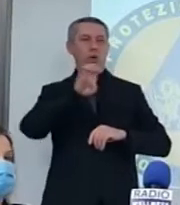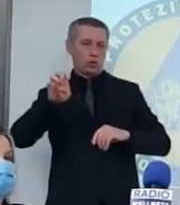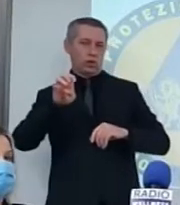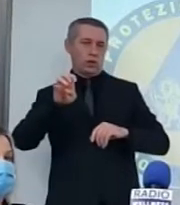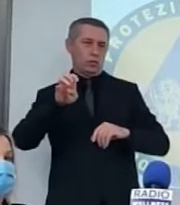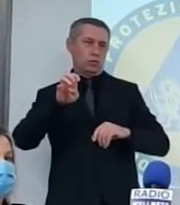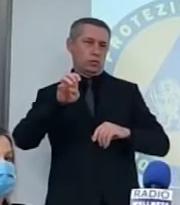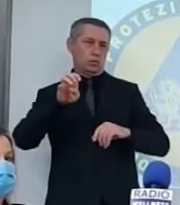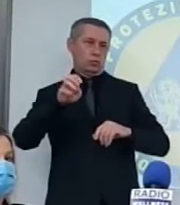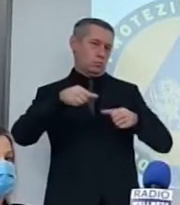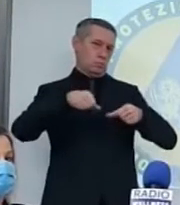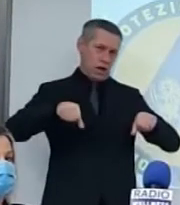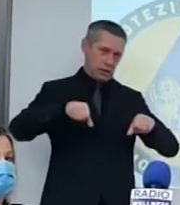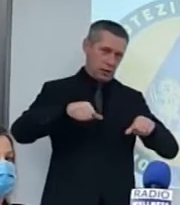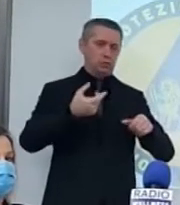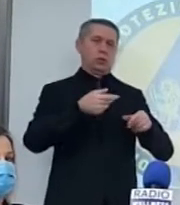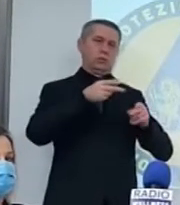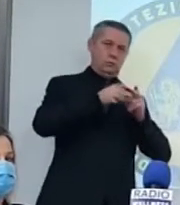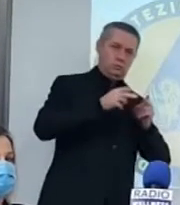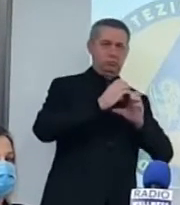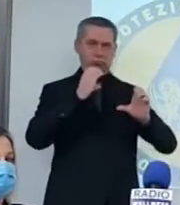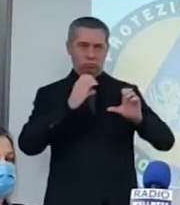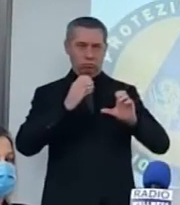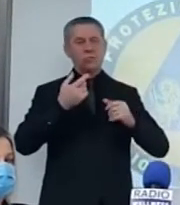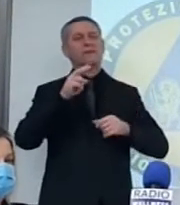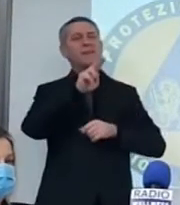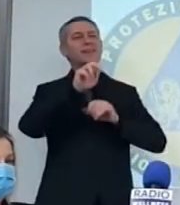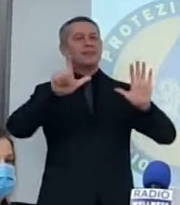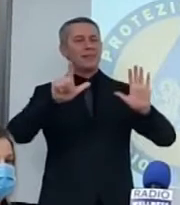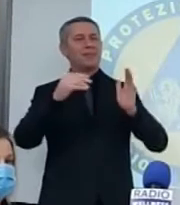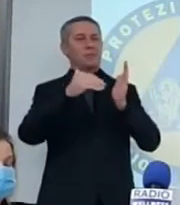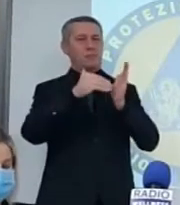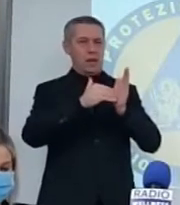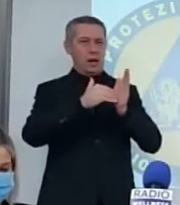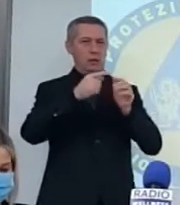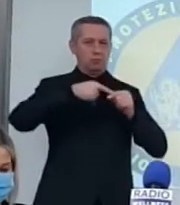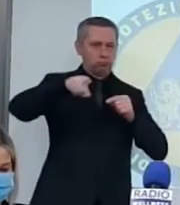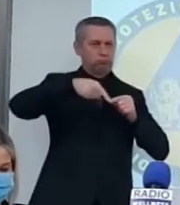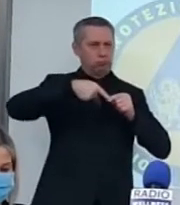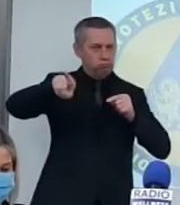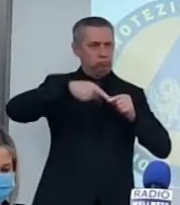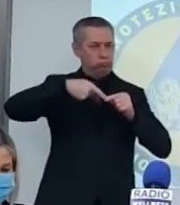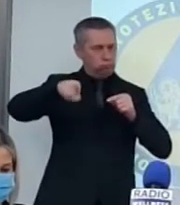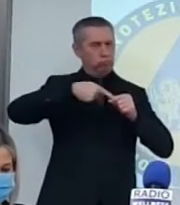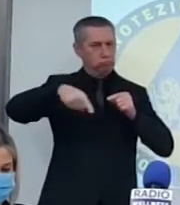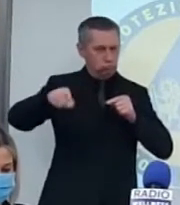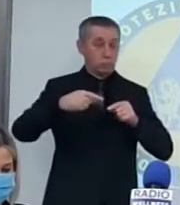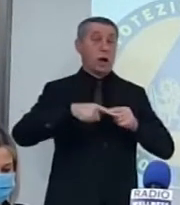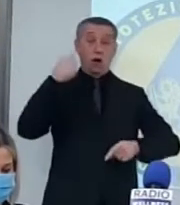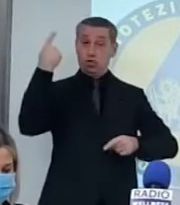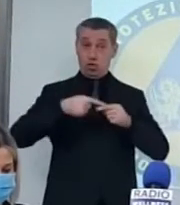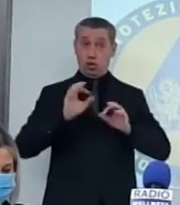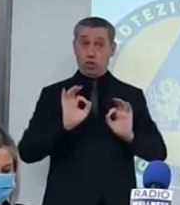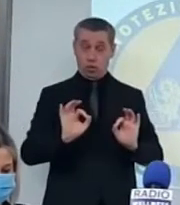di base fanno 27 mila corse al giorno a